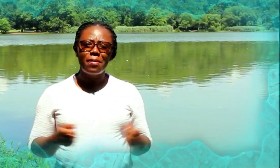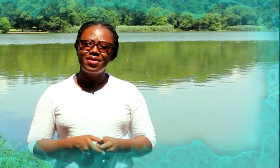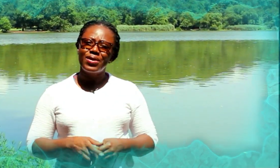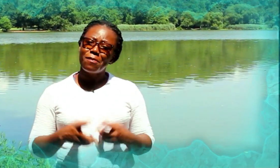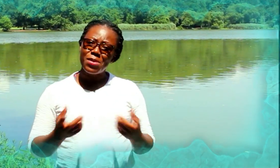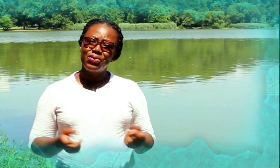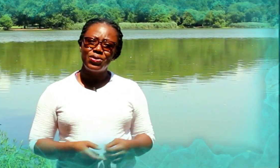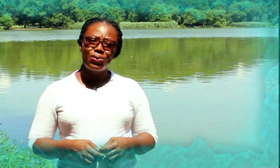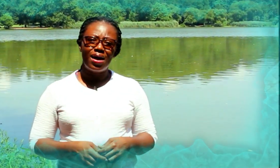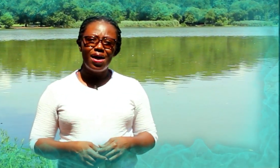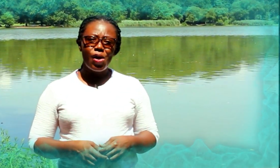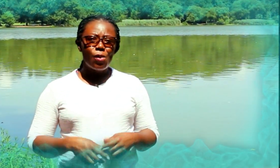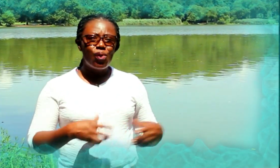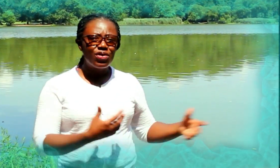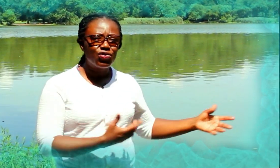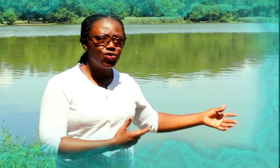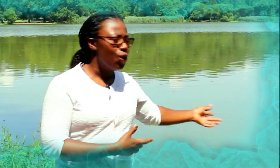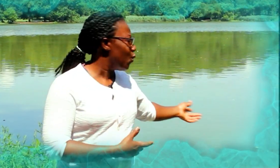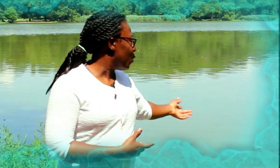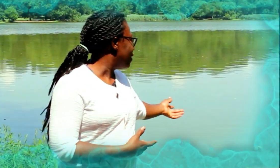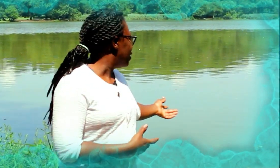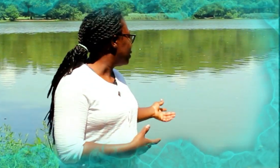19, verset 14, nous lisons comme ça.